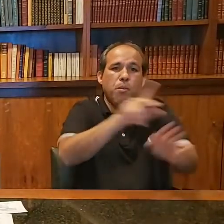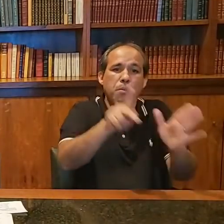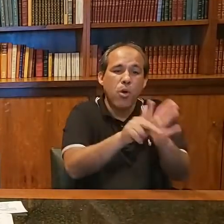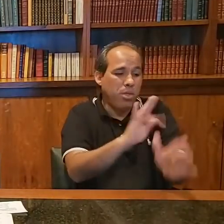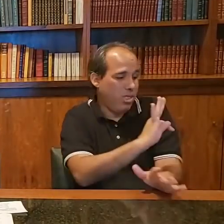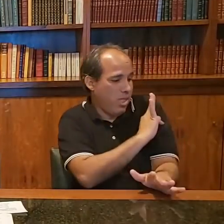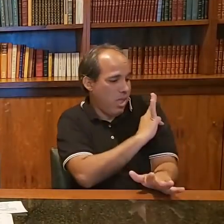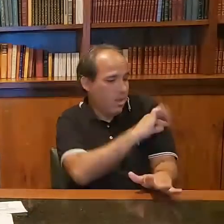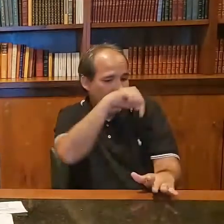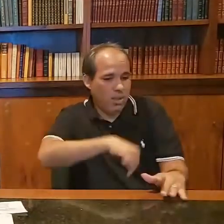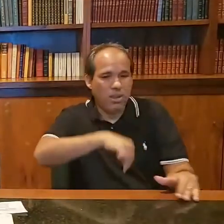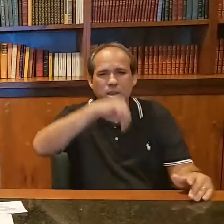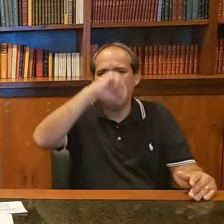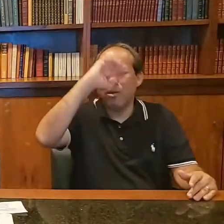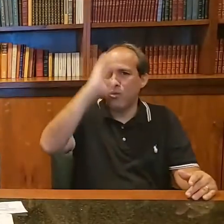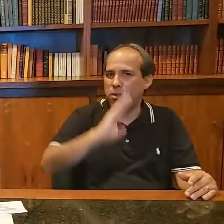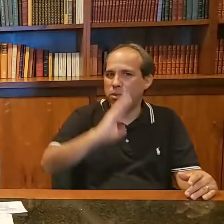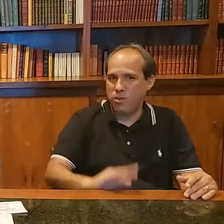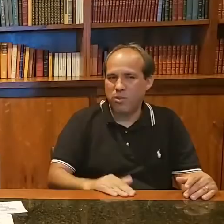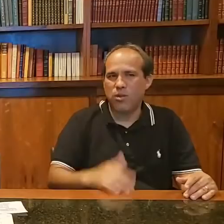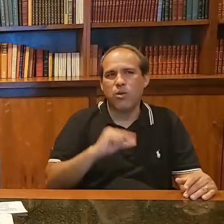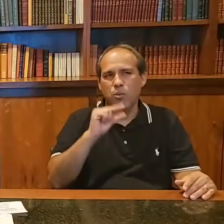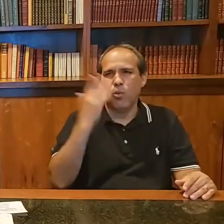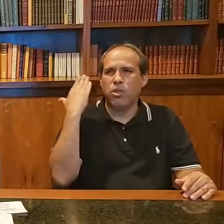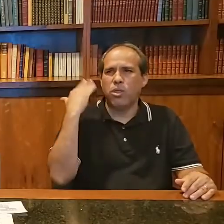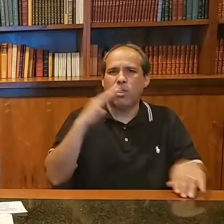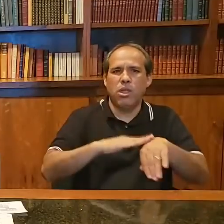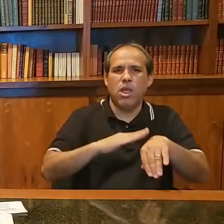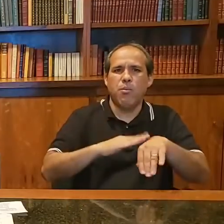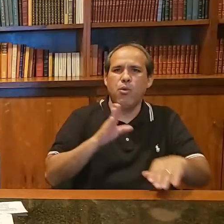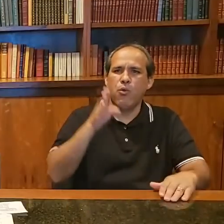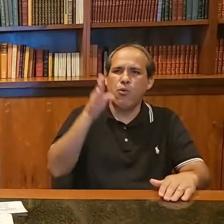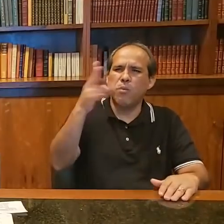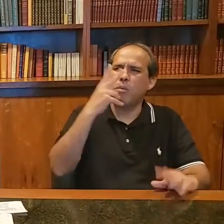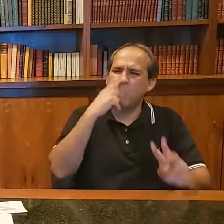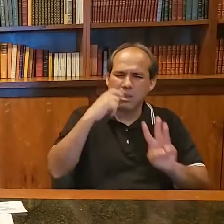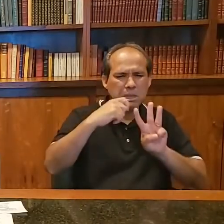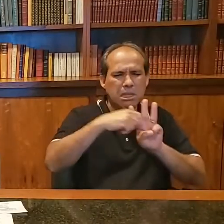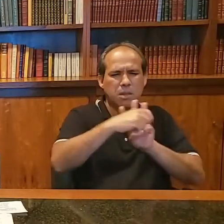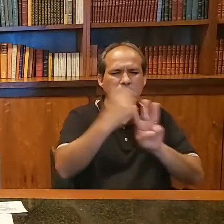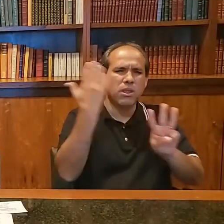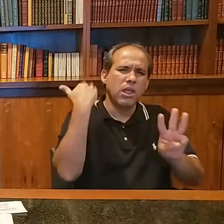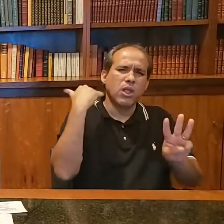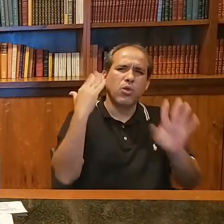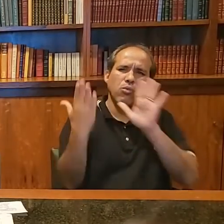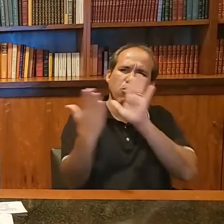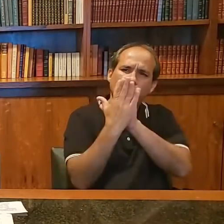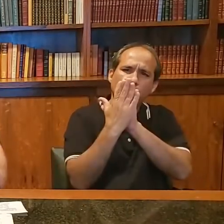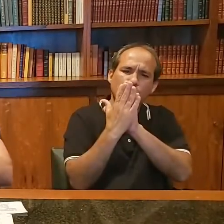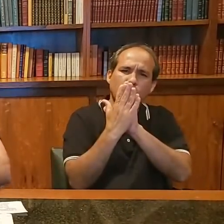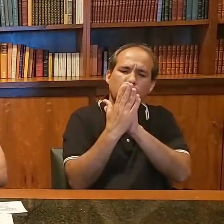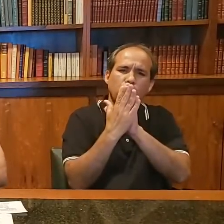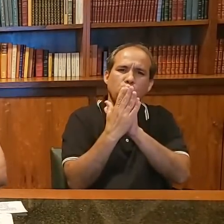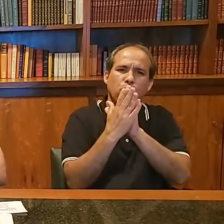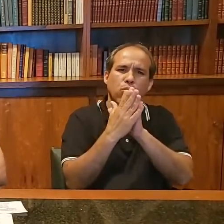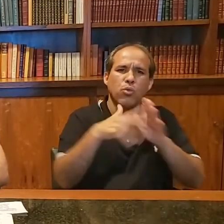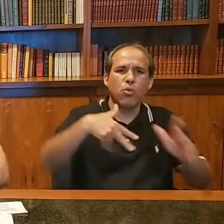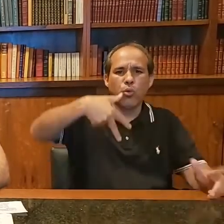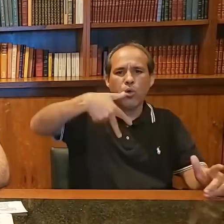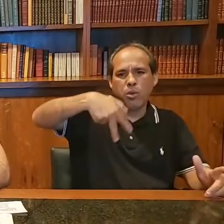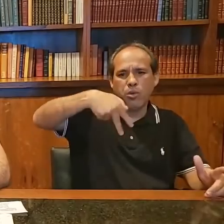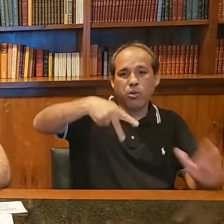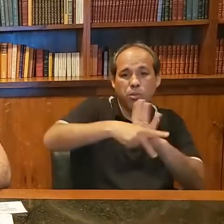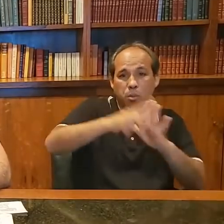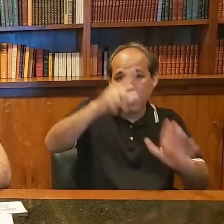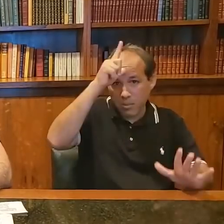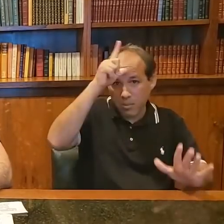técnicos no Brasil. Eu tive há um tempo atrás, uns 3 meses atrás, com o embaixador da Alemanha, a convite, e